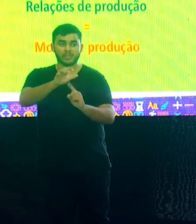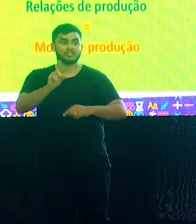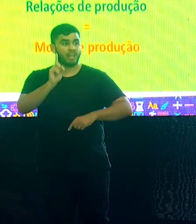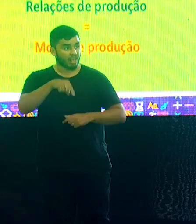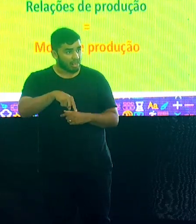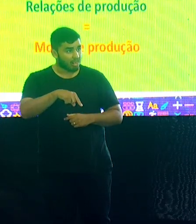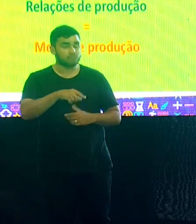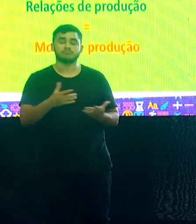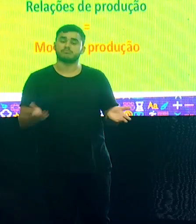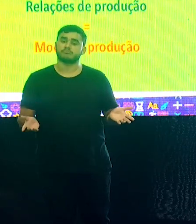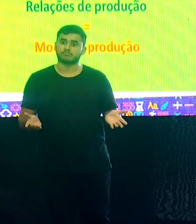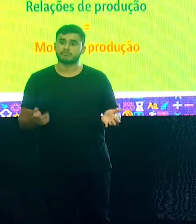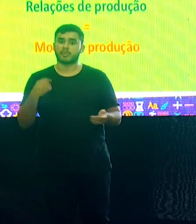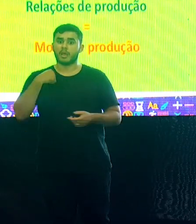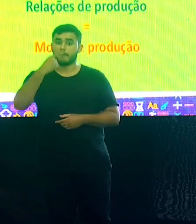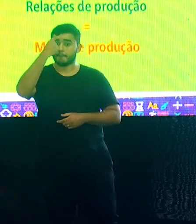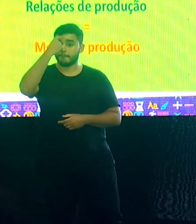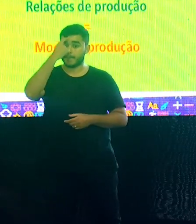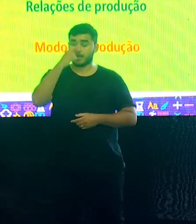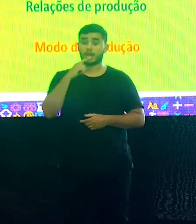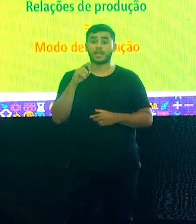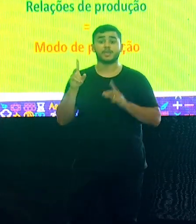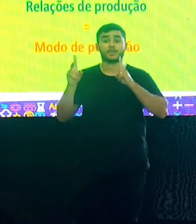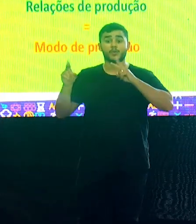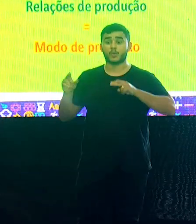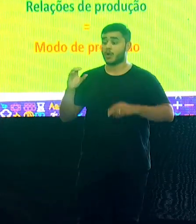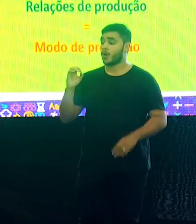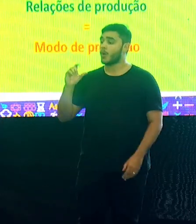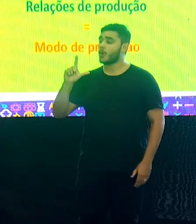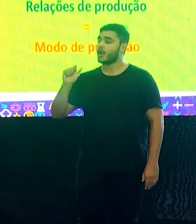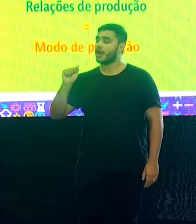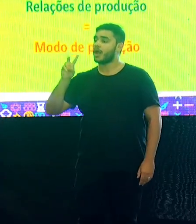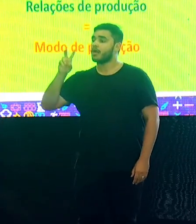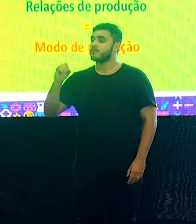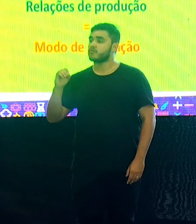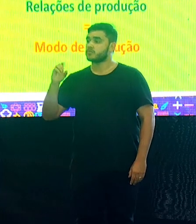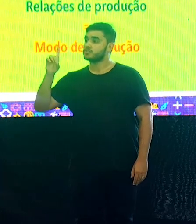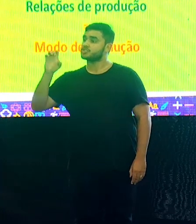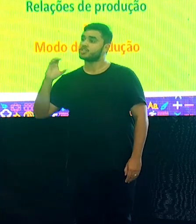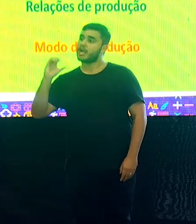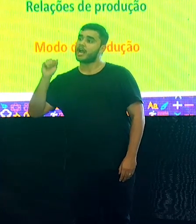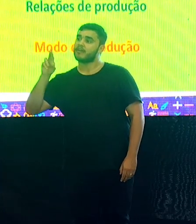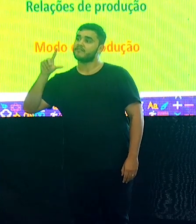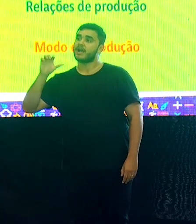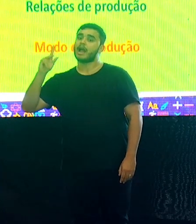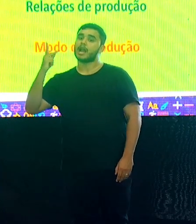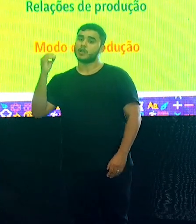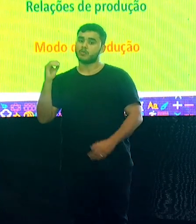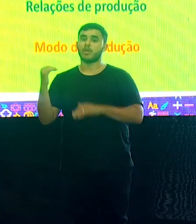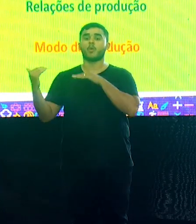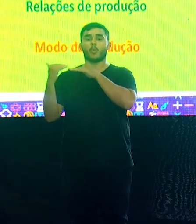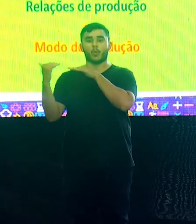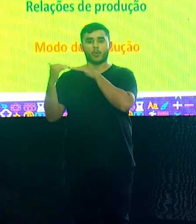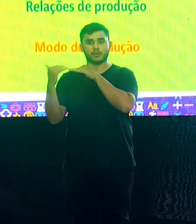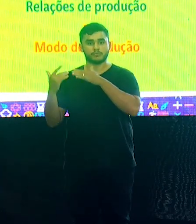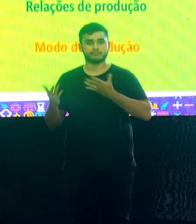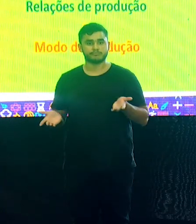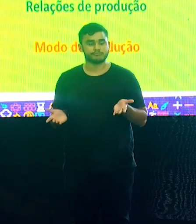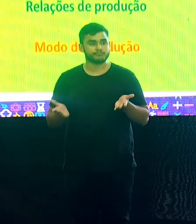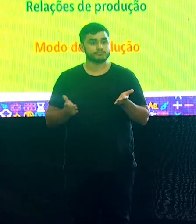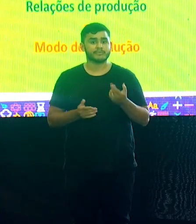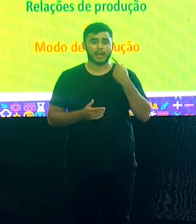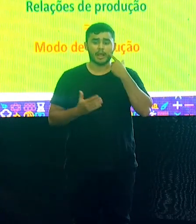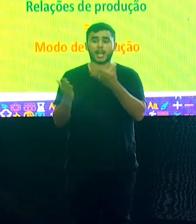aquele, professor, eu li Olavo de Carvalho e Olavo tem razão. Eu li o livro O Mínimo Que Você